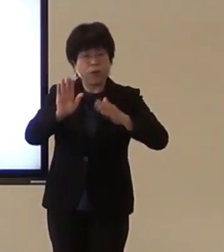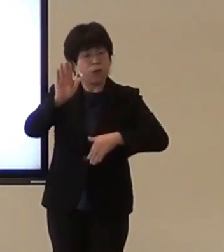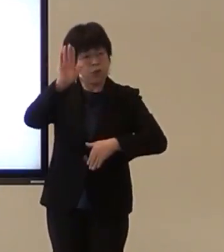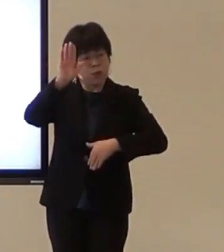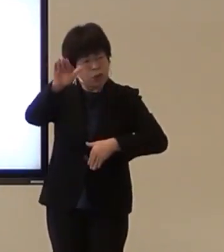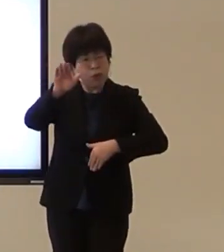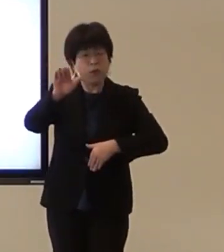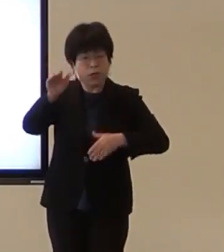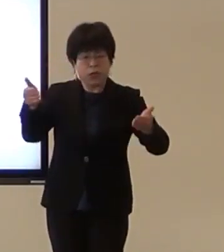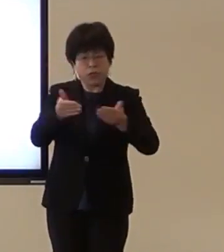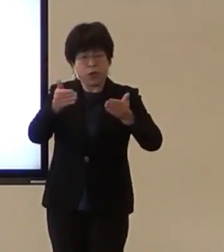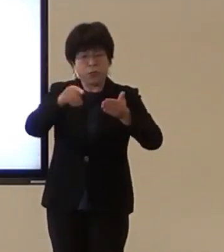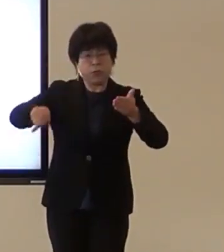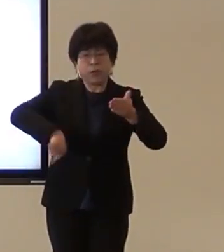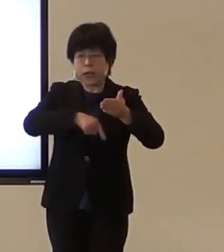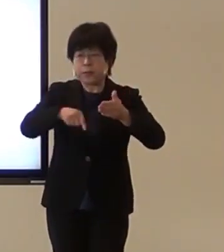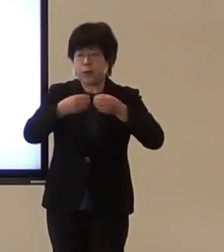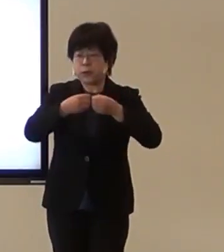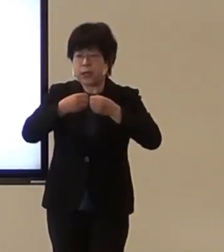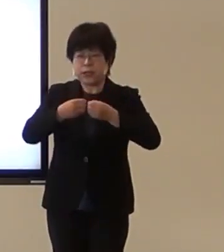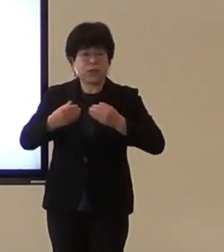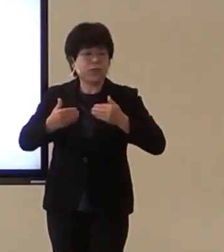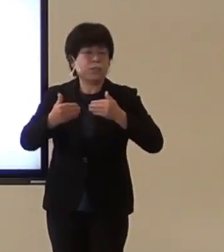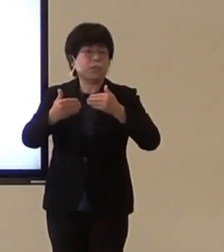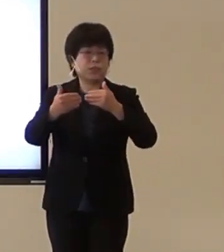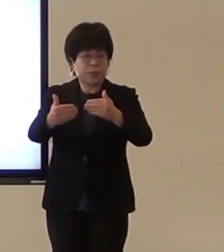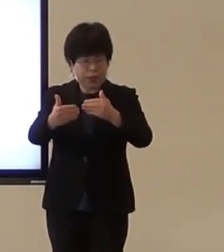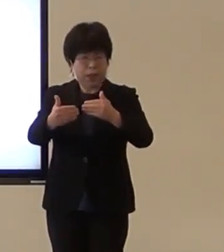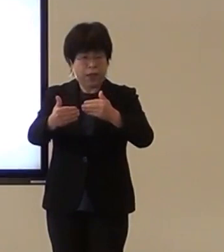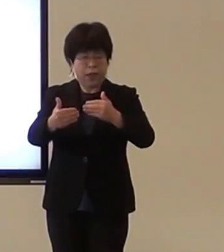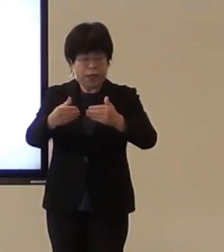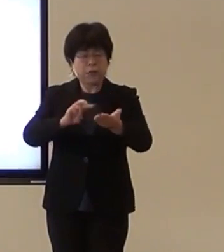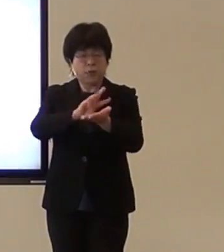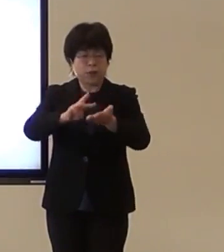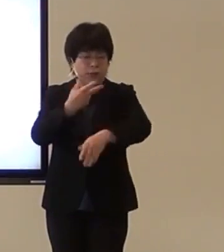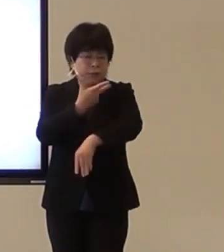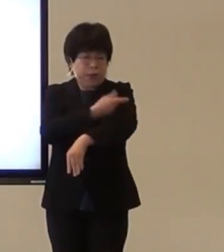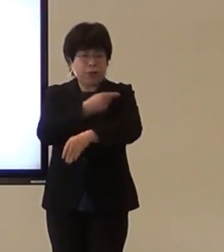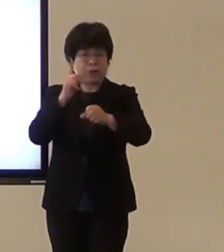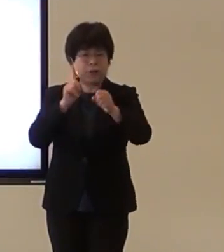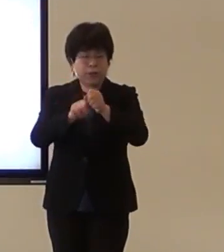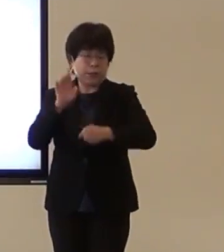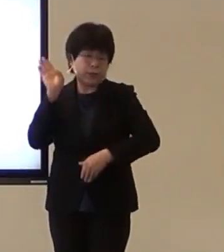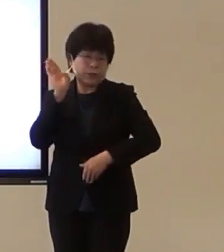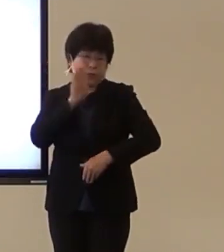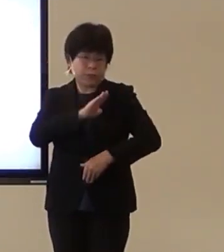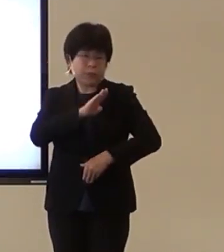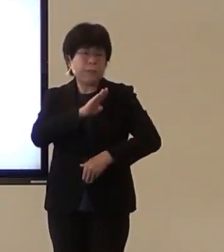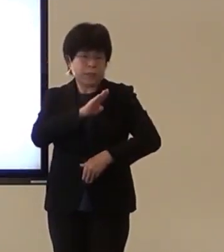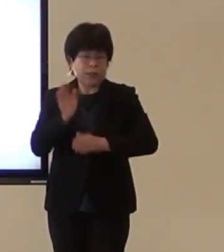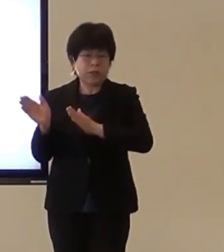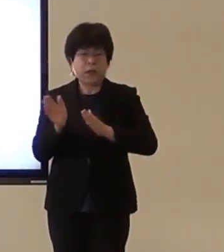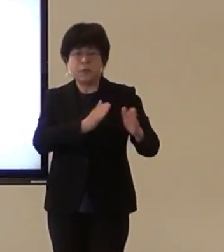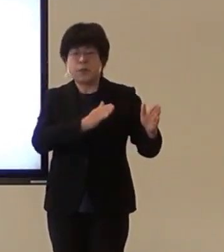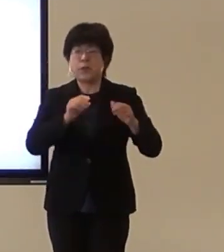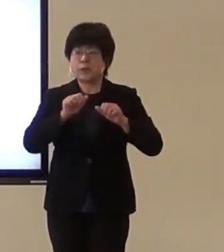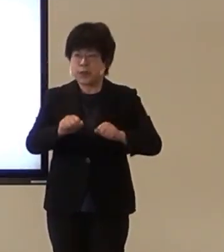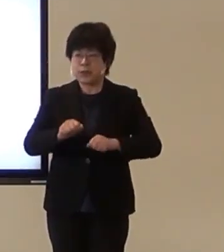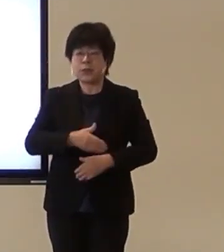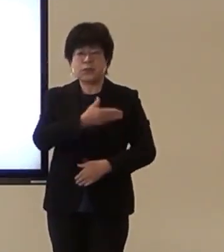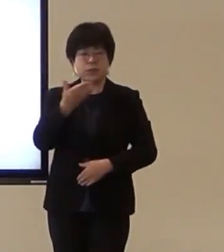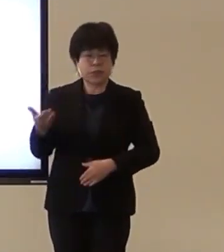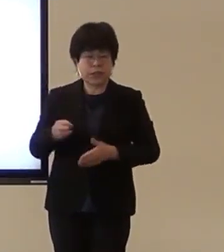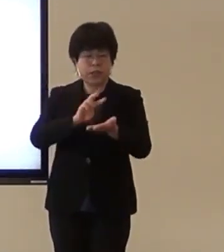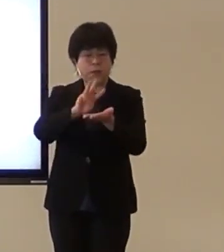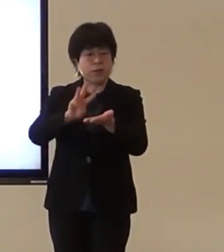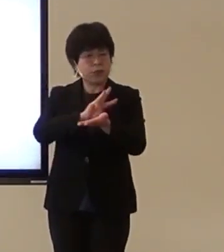務の具体化を早急に進める中で円滑なワクチン接種に向けた体制整備に努めてまいります。次にワク